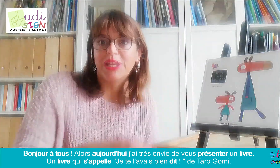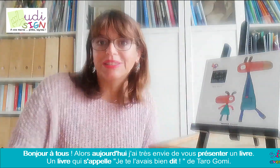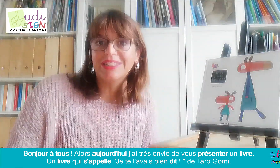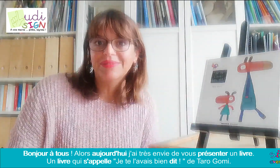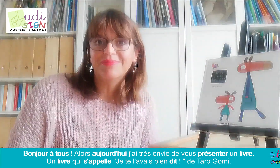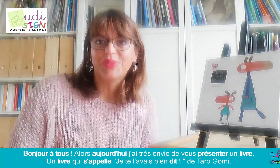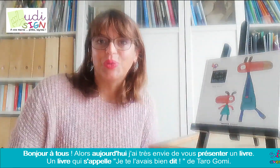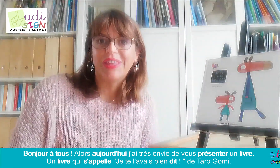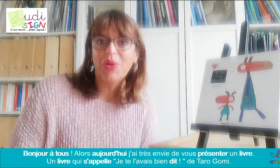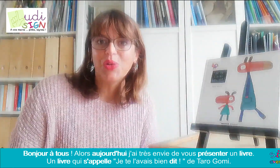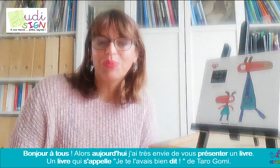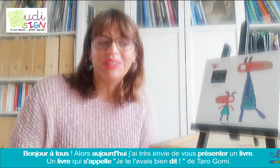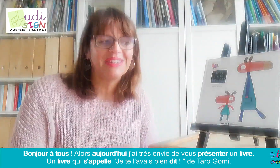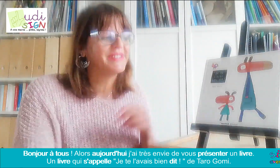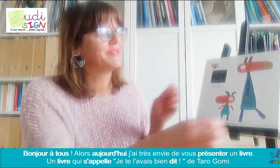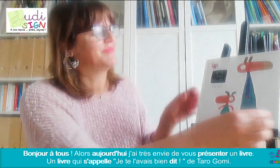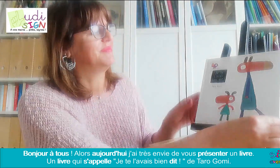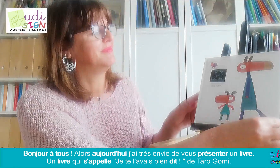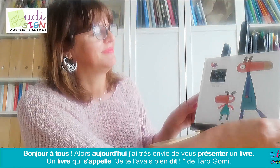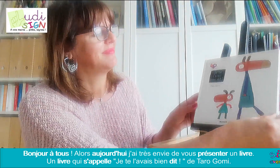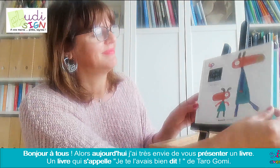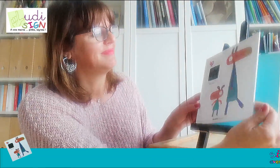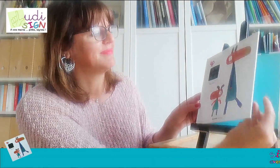dit » de Taro Gomi.